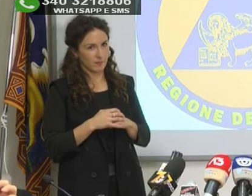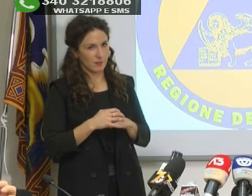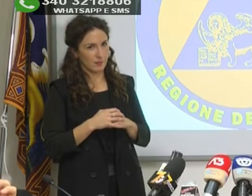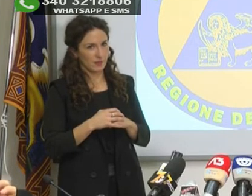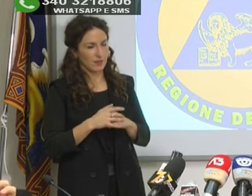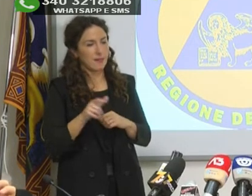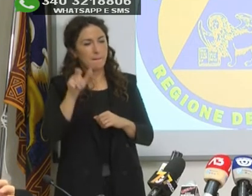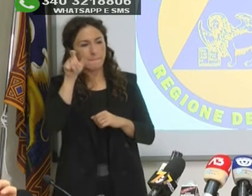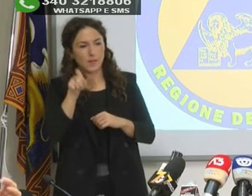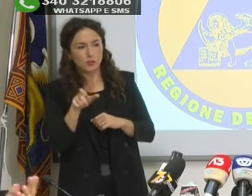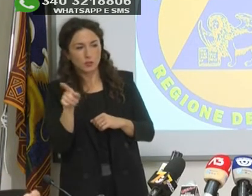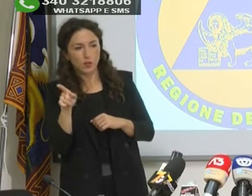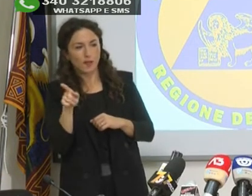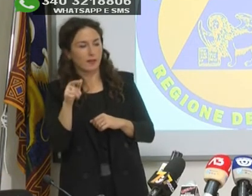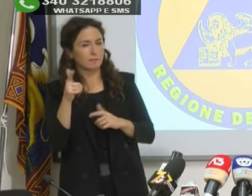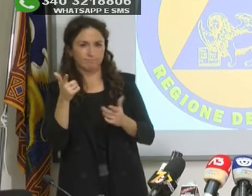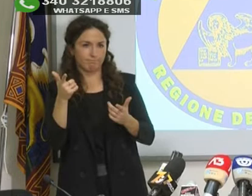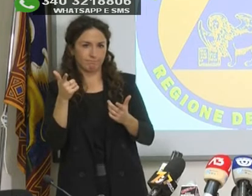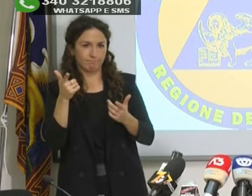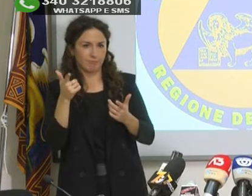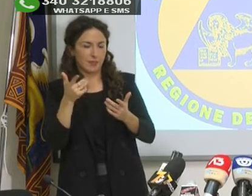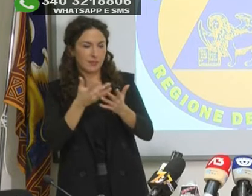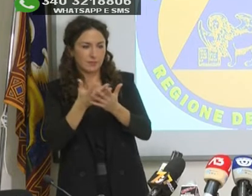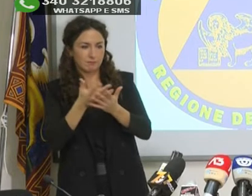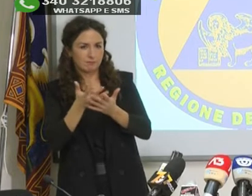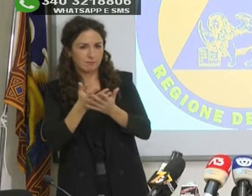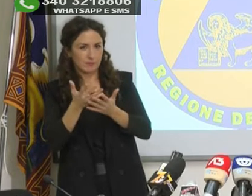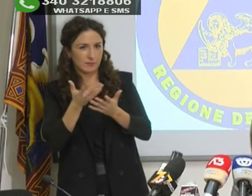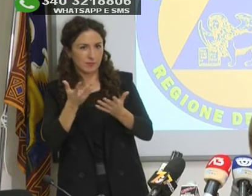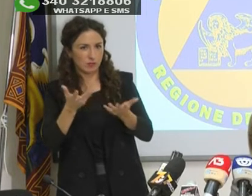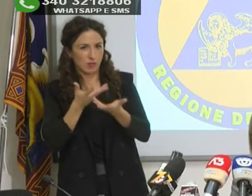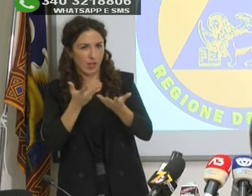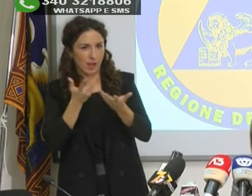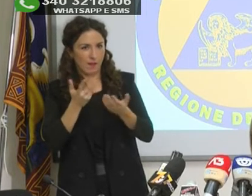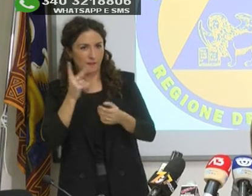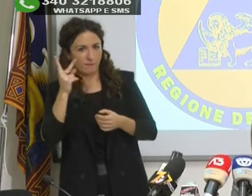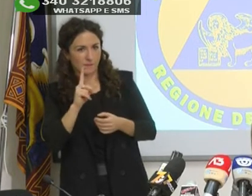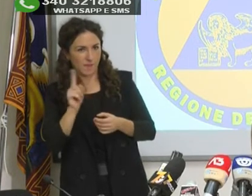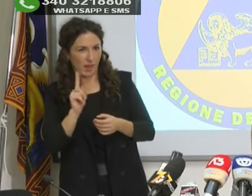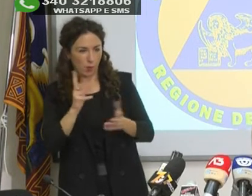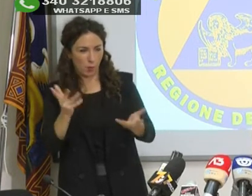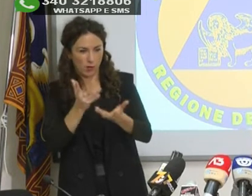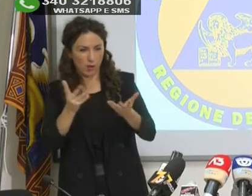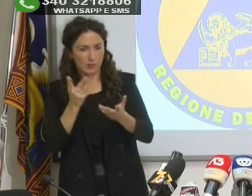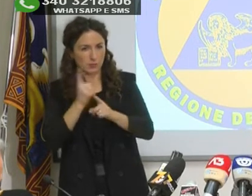era attendibile, per cui anche noi dovremmo verificare, mi premeva dirglielo, grazie